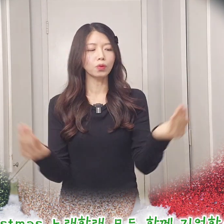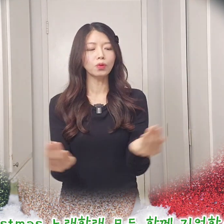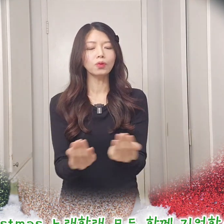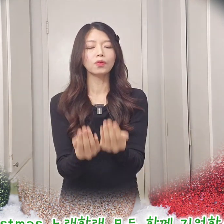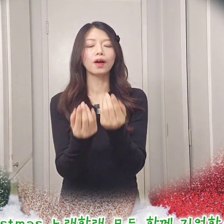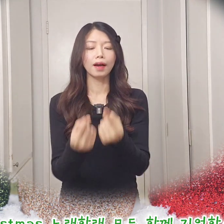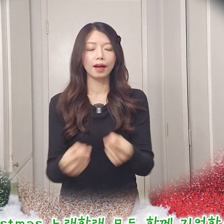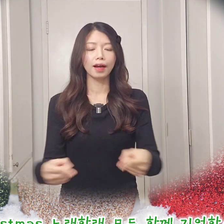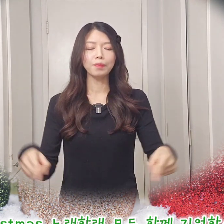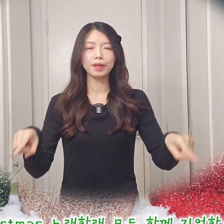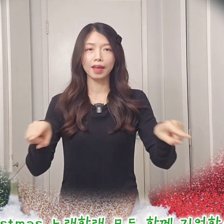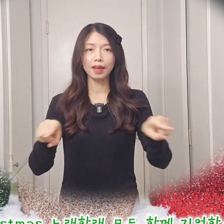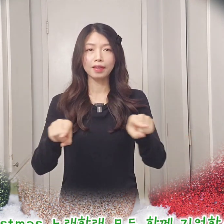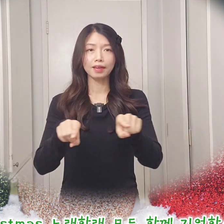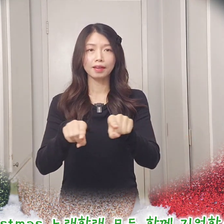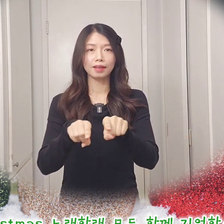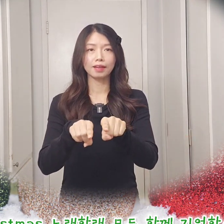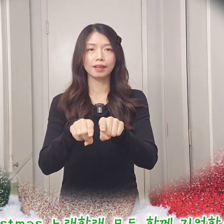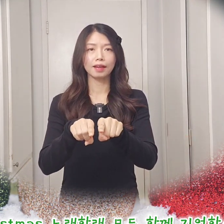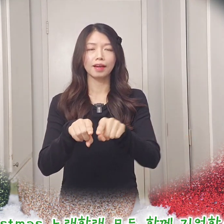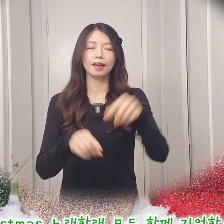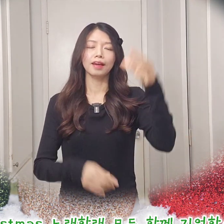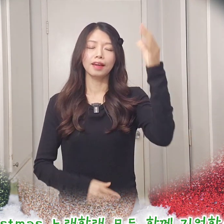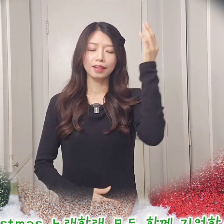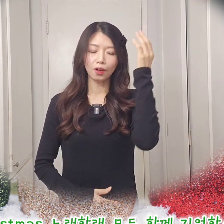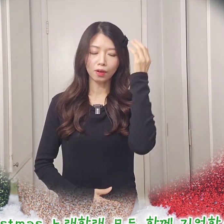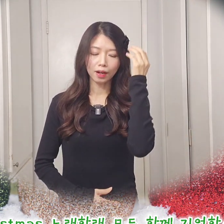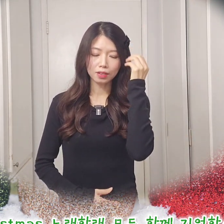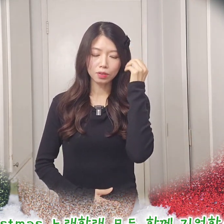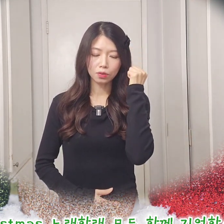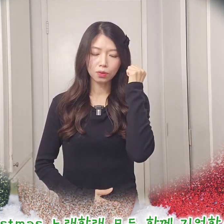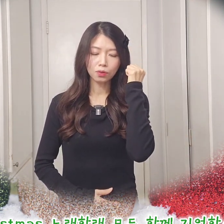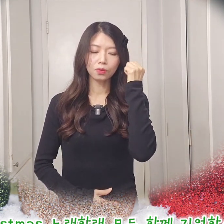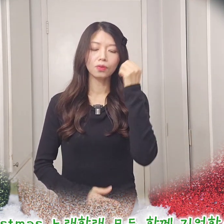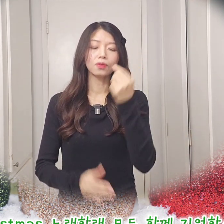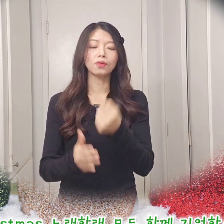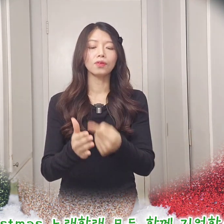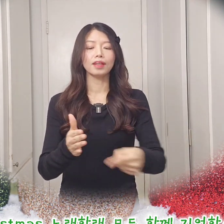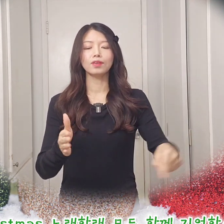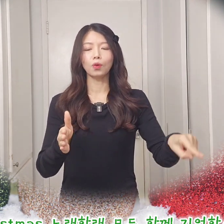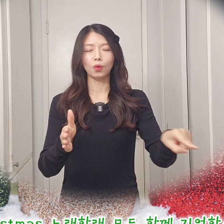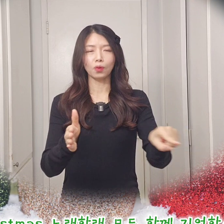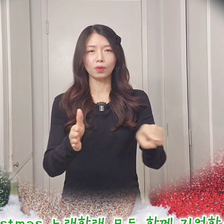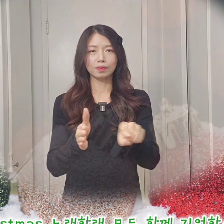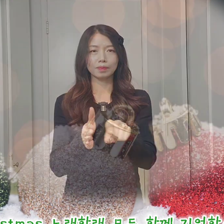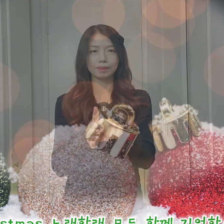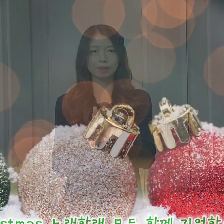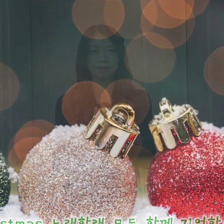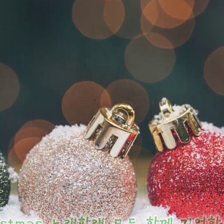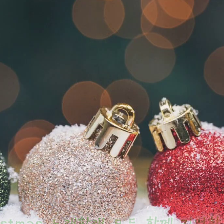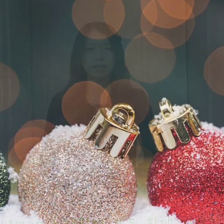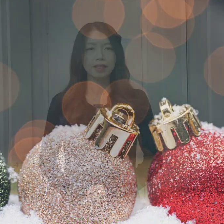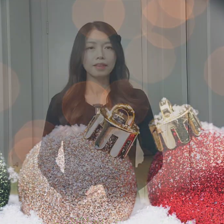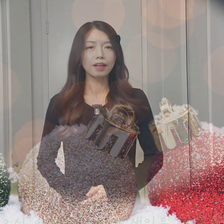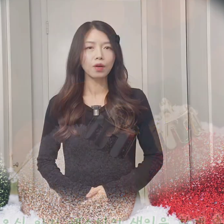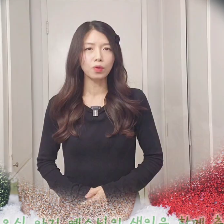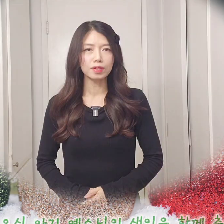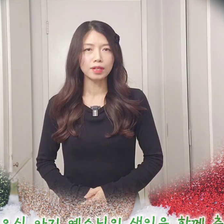모두 함께 기억할 수 있도록. 이 땅에 오신